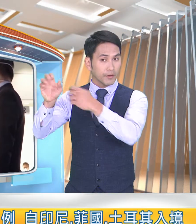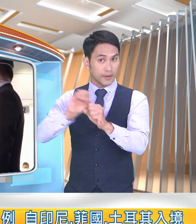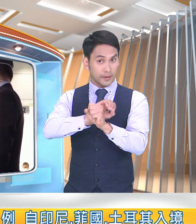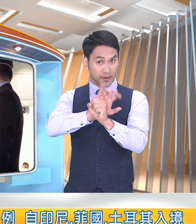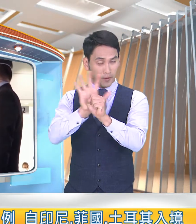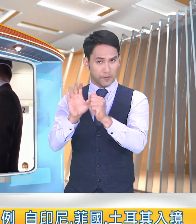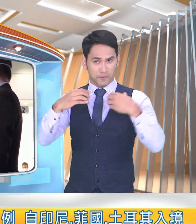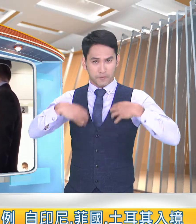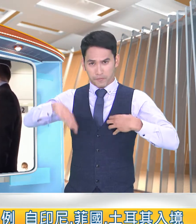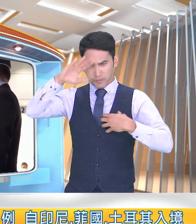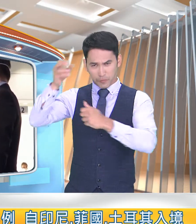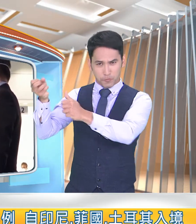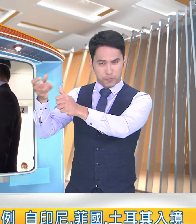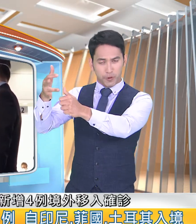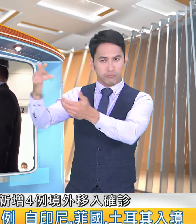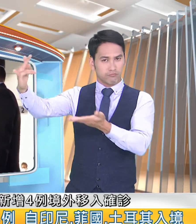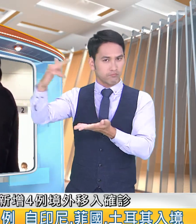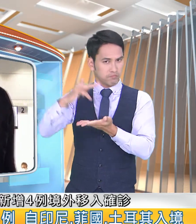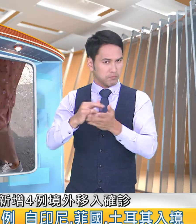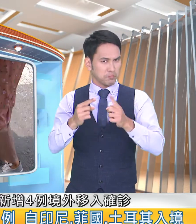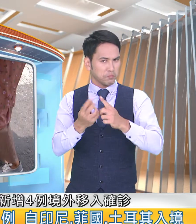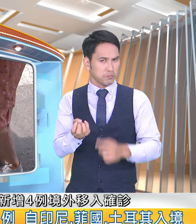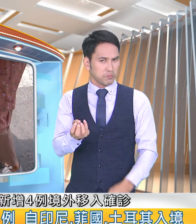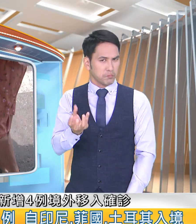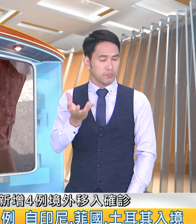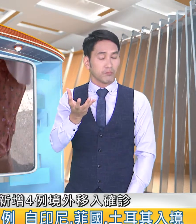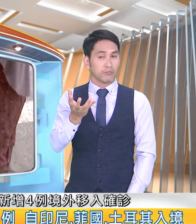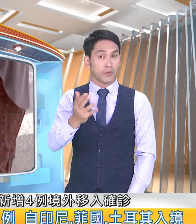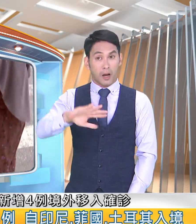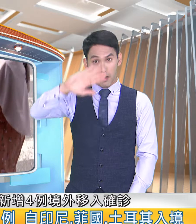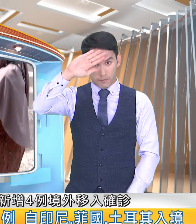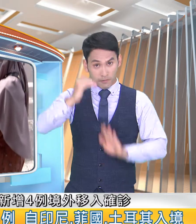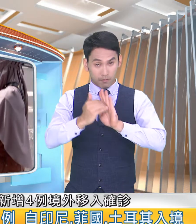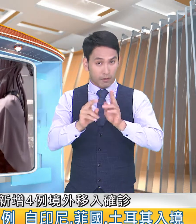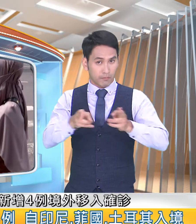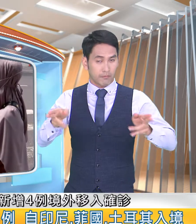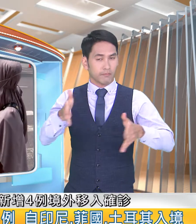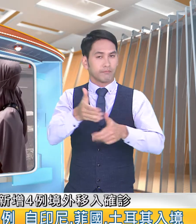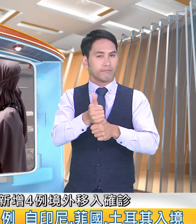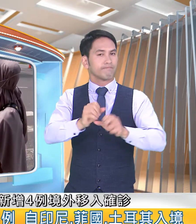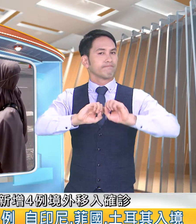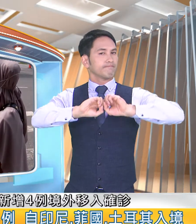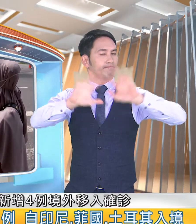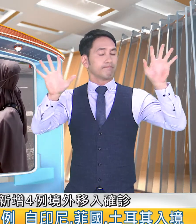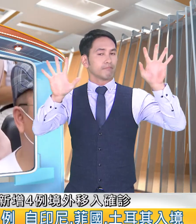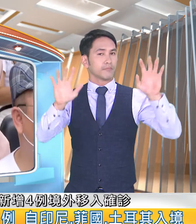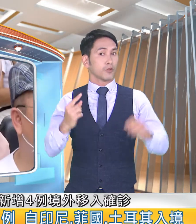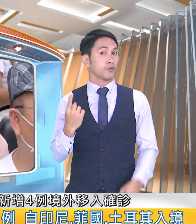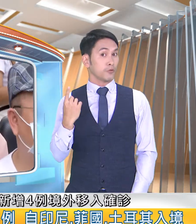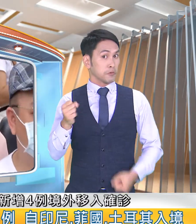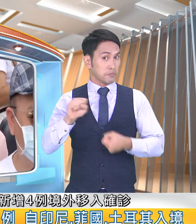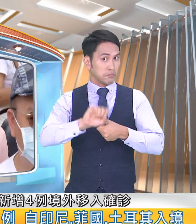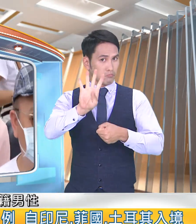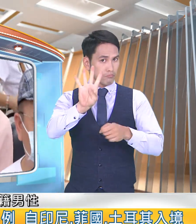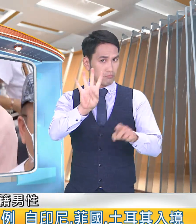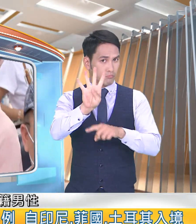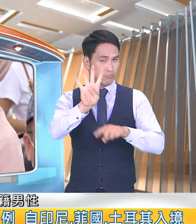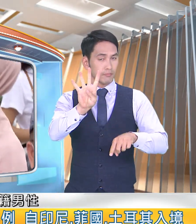国内的疫情升温，指挥中心宣布新增四例境外移入确诊，而其中一